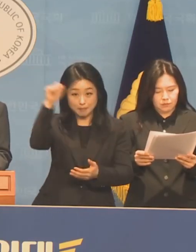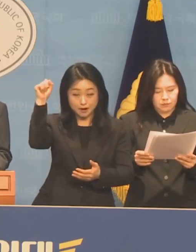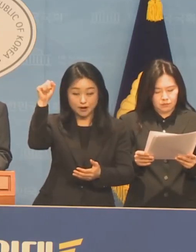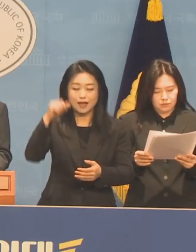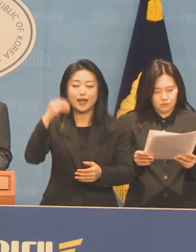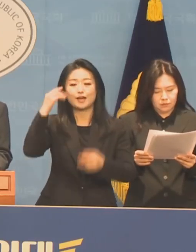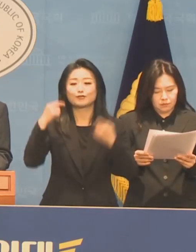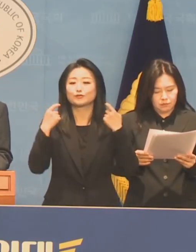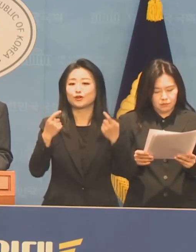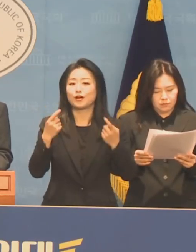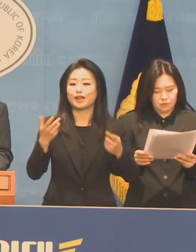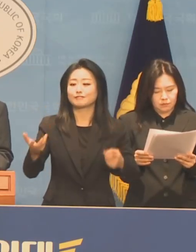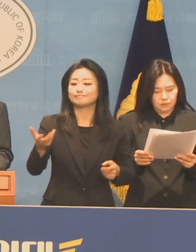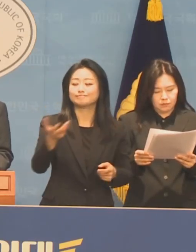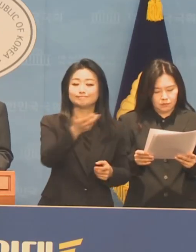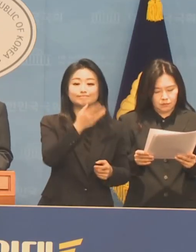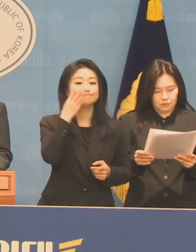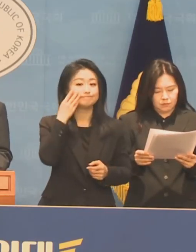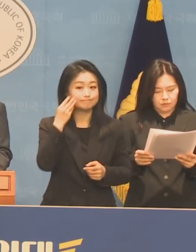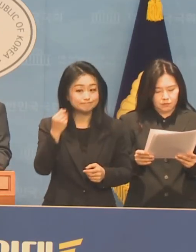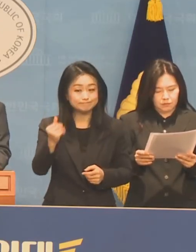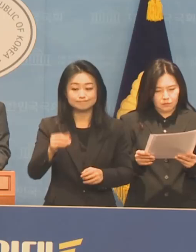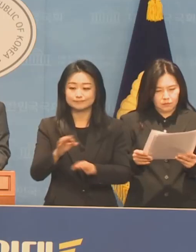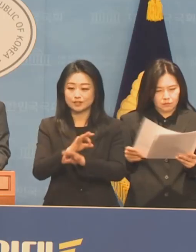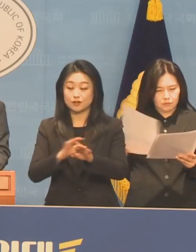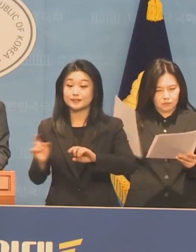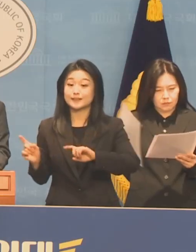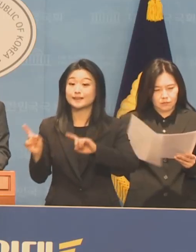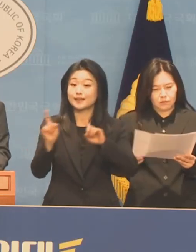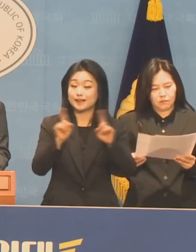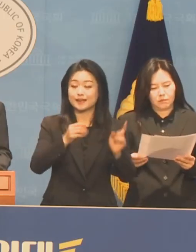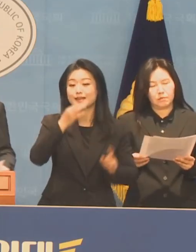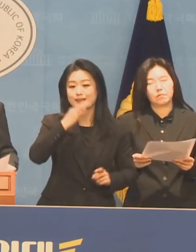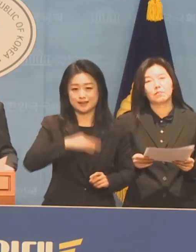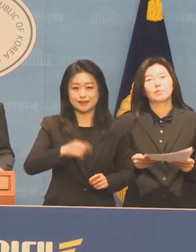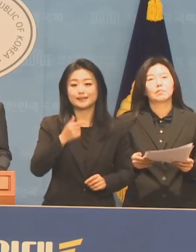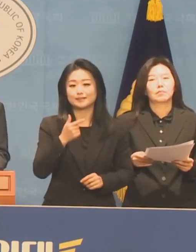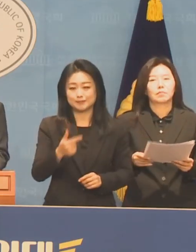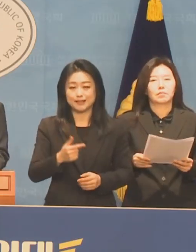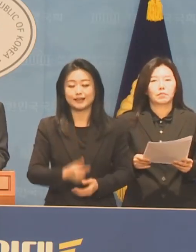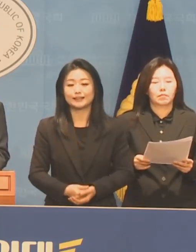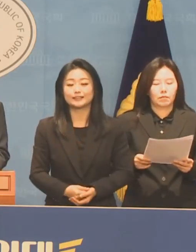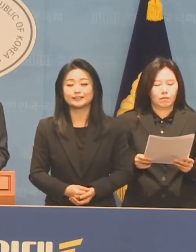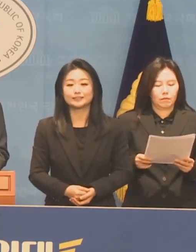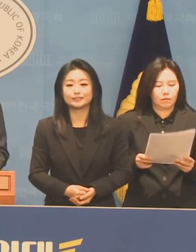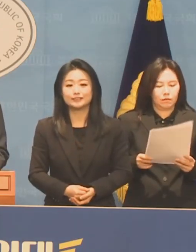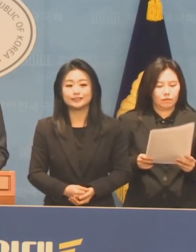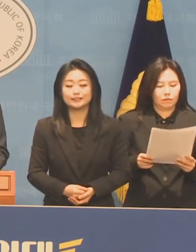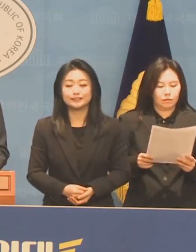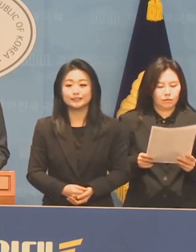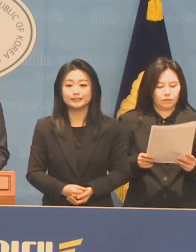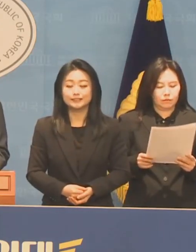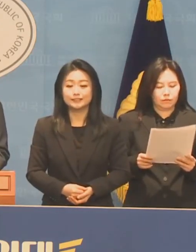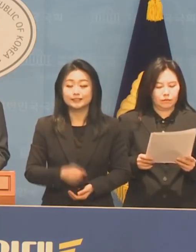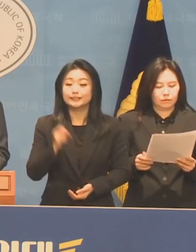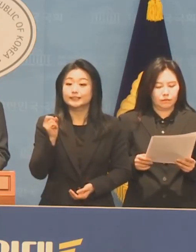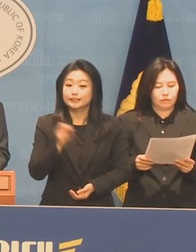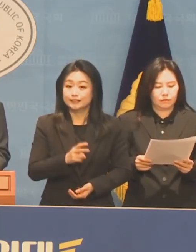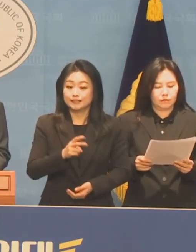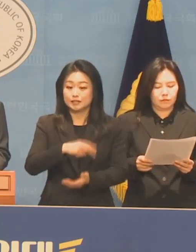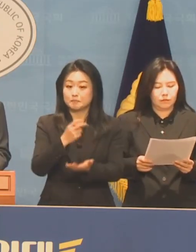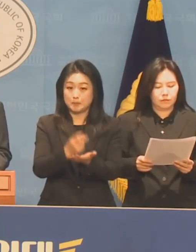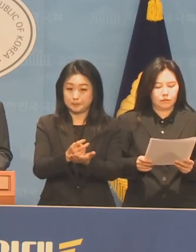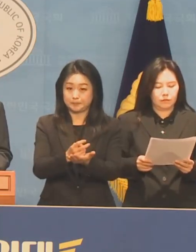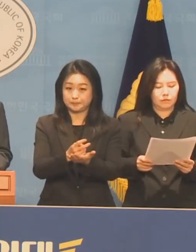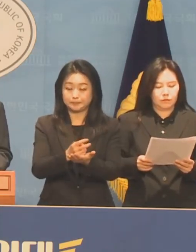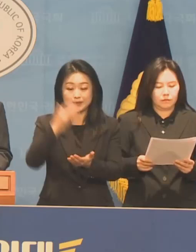여행 활성화는 물론 내수 진작에도 큰 도움이 될 것으로 확신합니다. 또한 이번